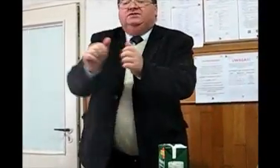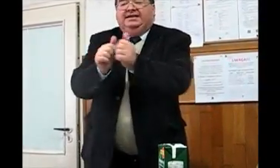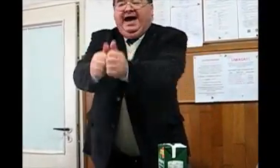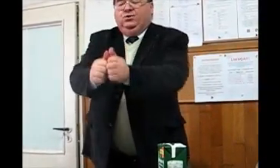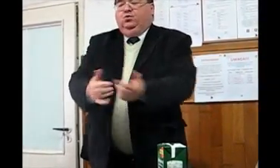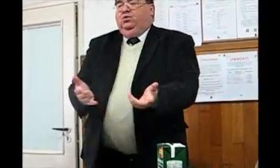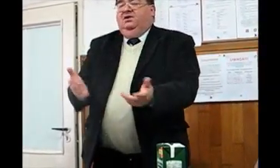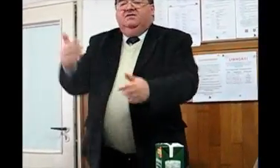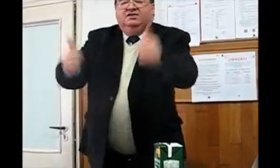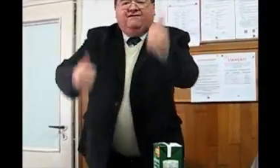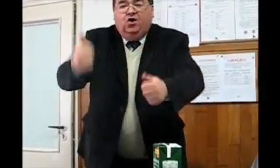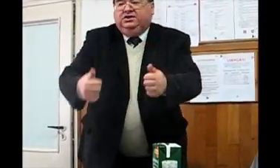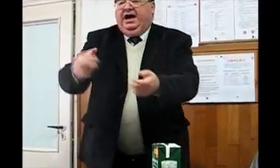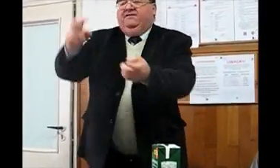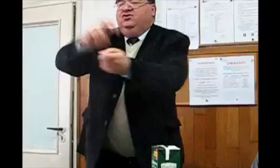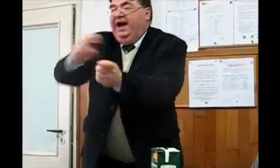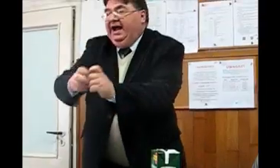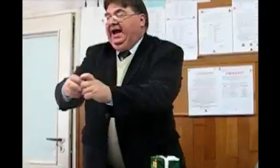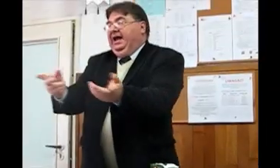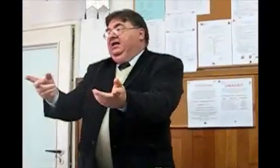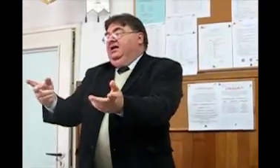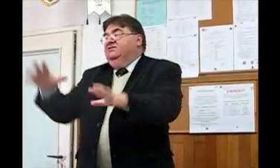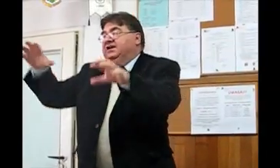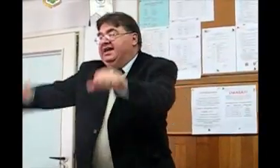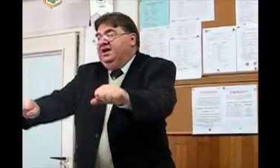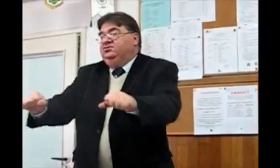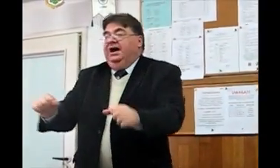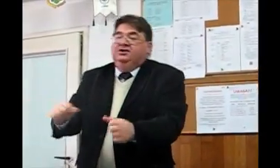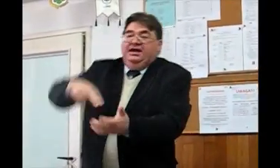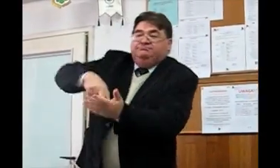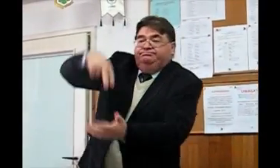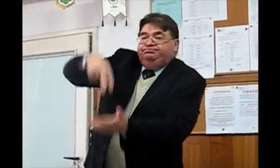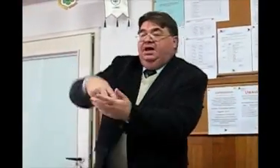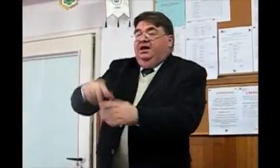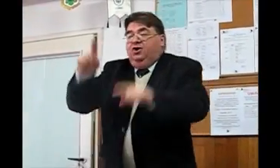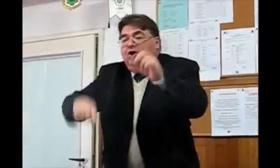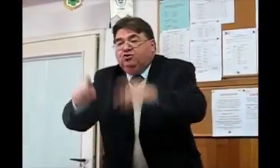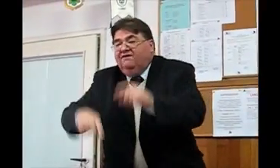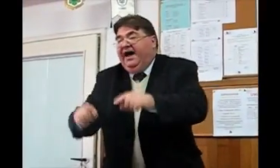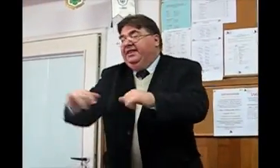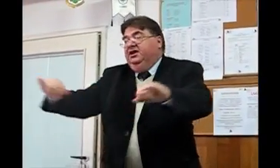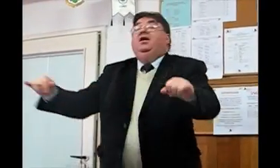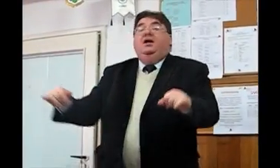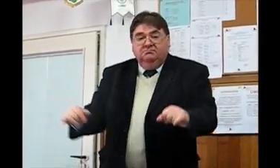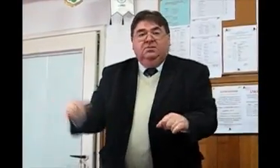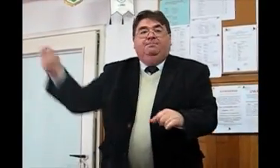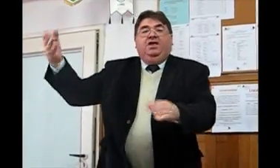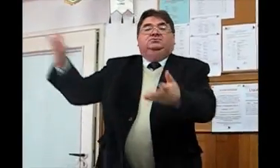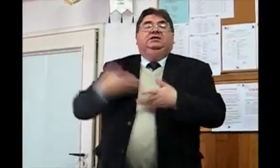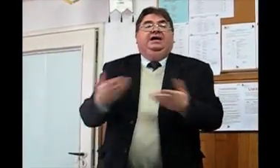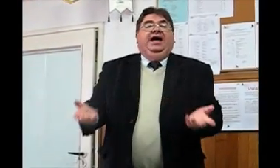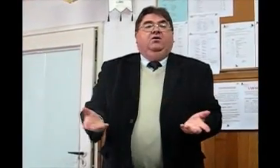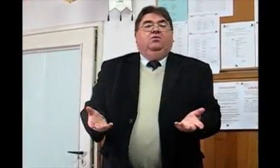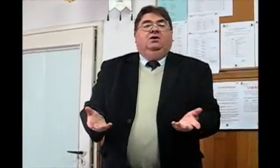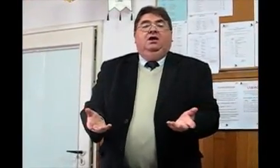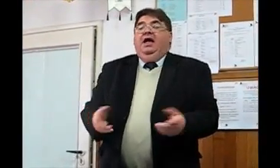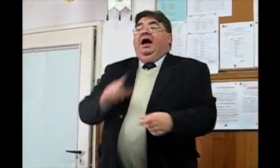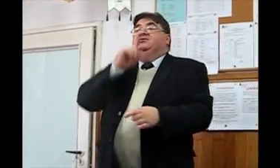zadaniu, za woda, za praca, czy za jeszcze się tam przygotowane i pieniądze dają. A widzicie,